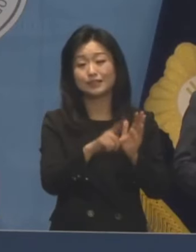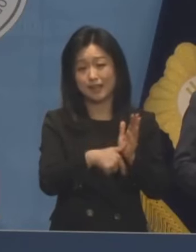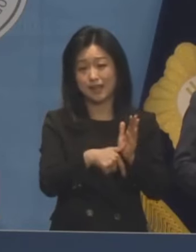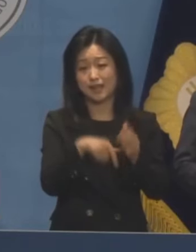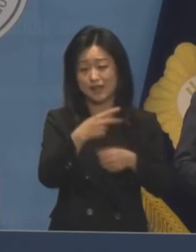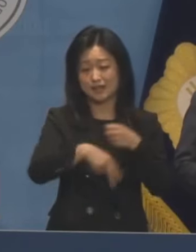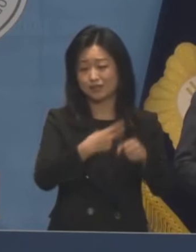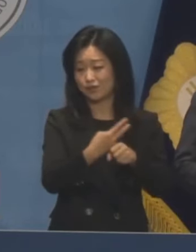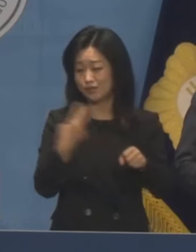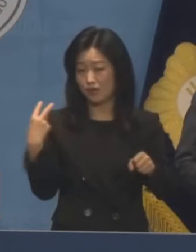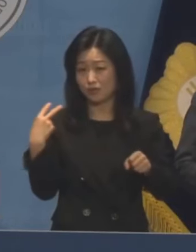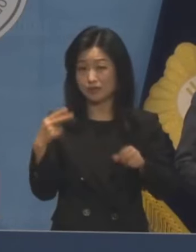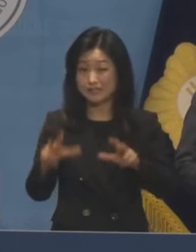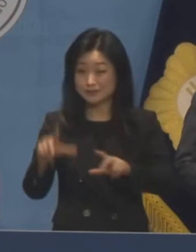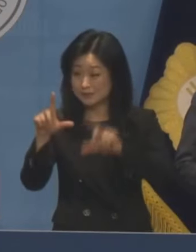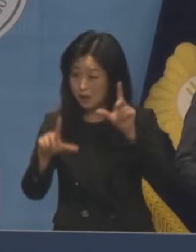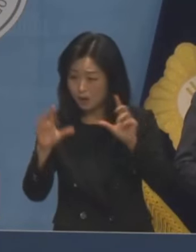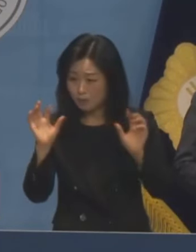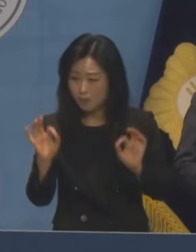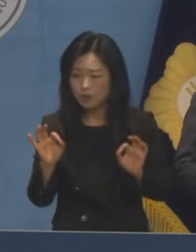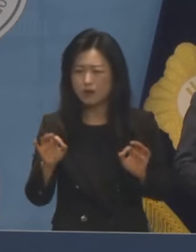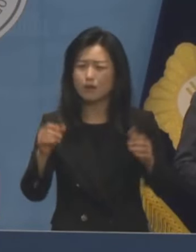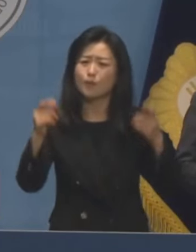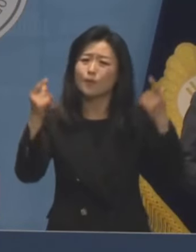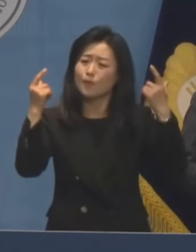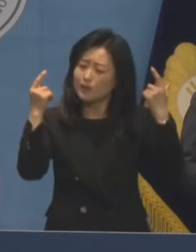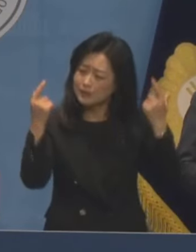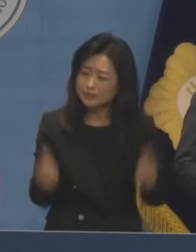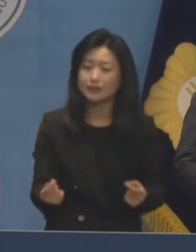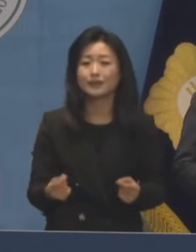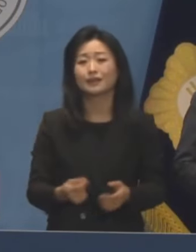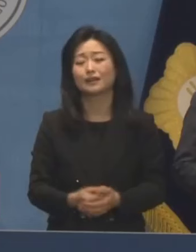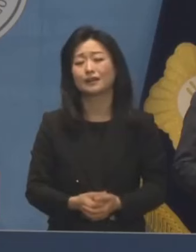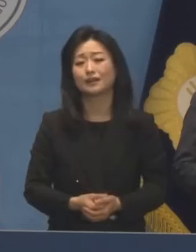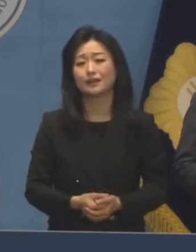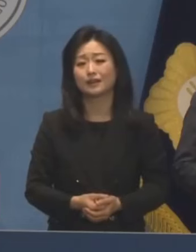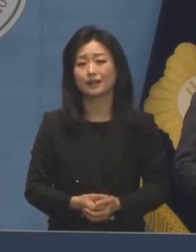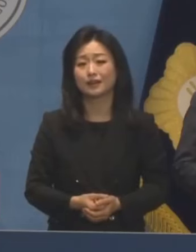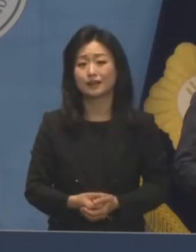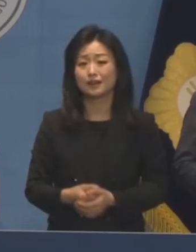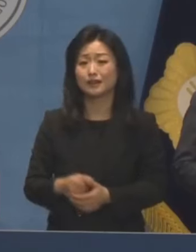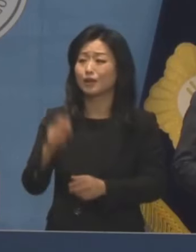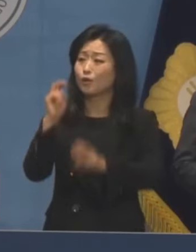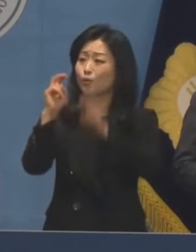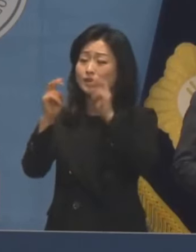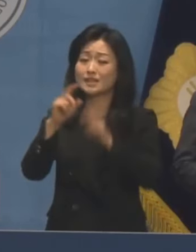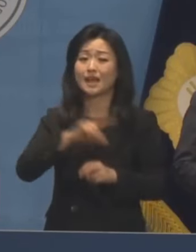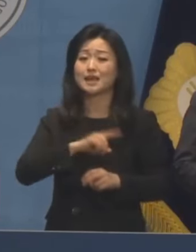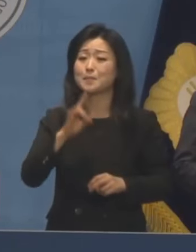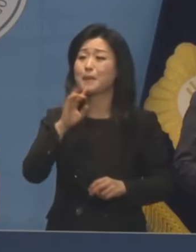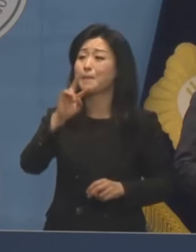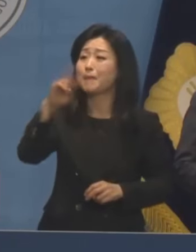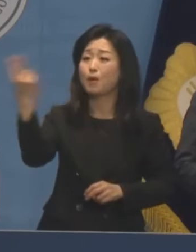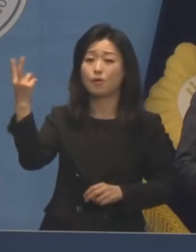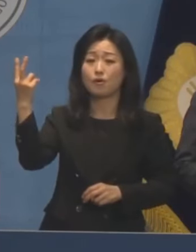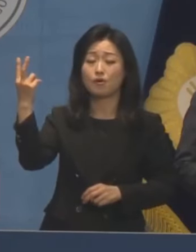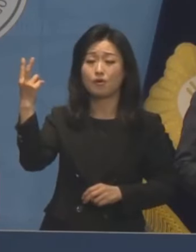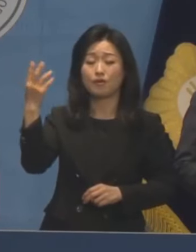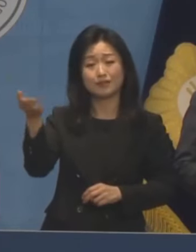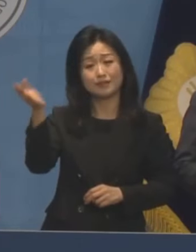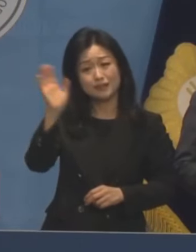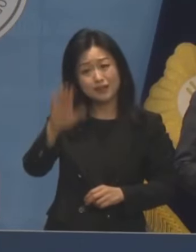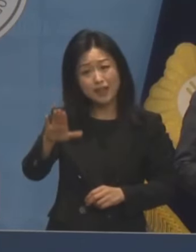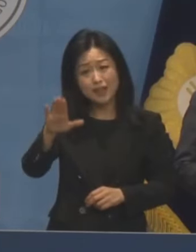2년전과 달라진 것이 하나도 없었습니다 사 와 회사 이름이 바뀌었는데도